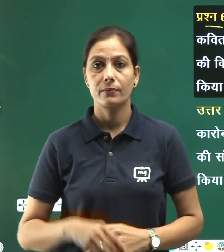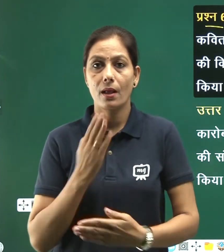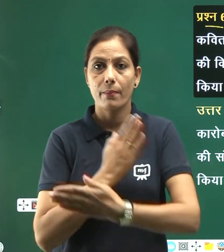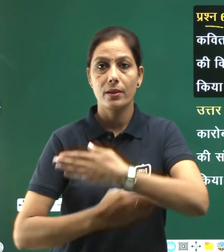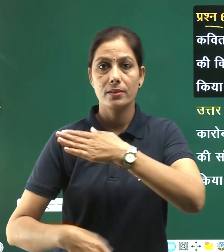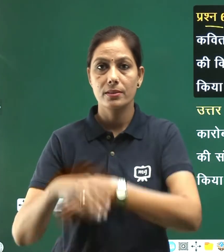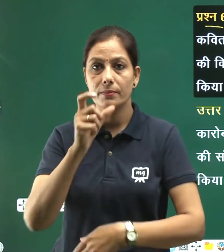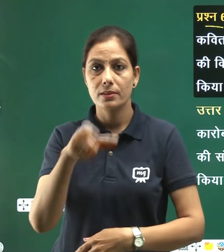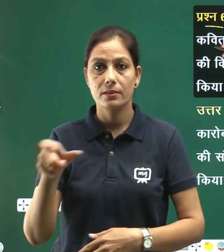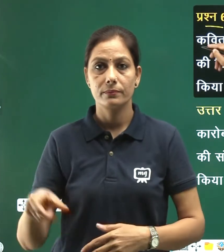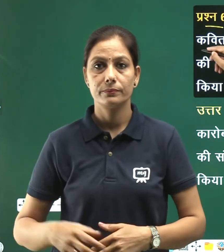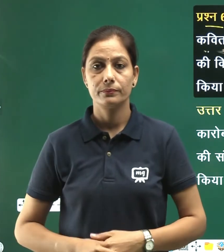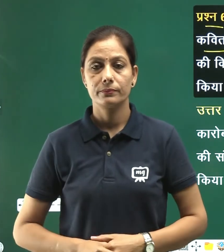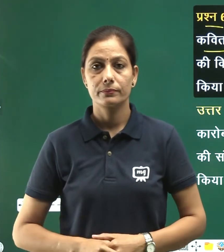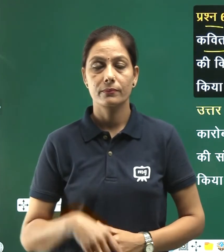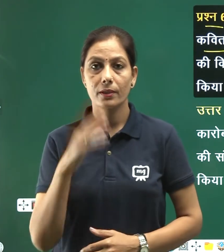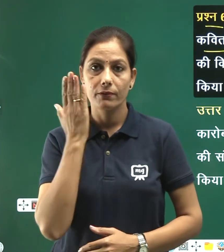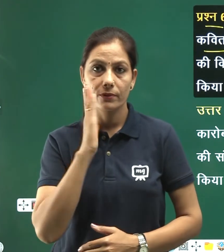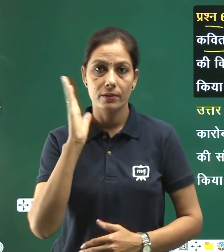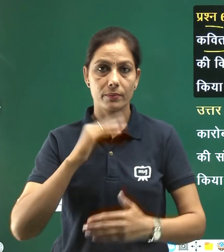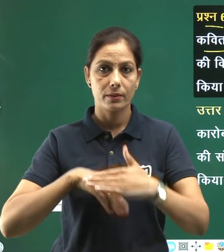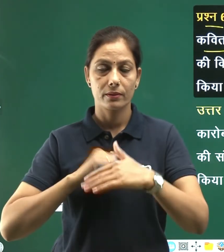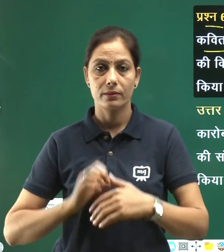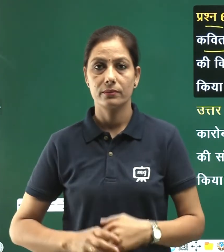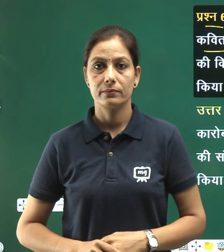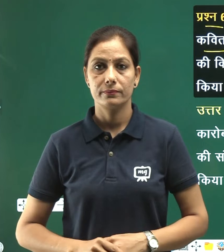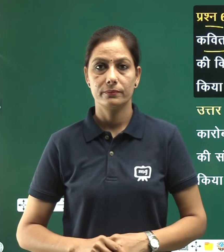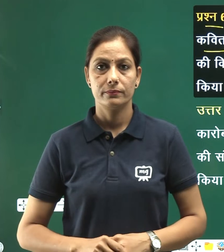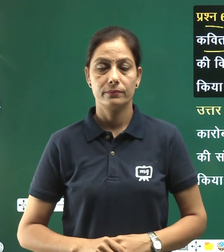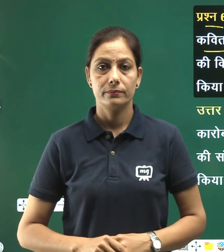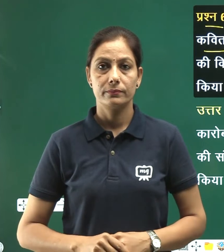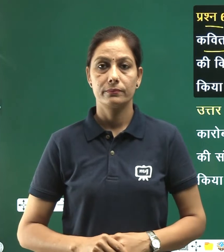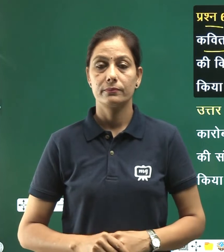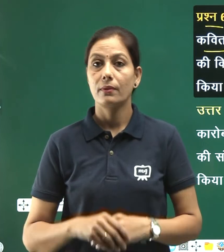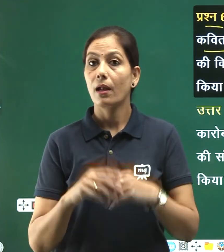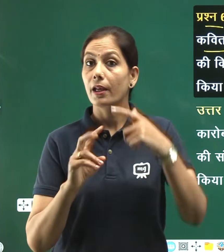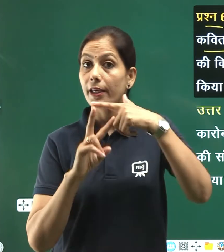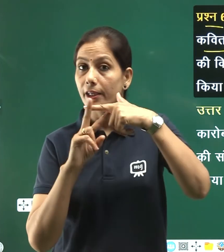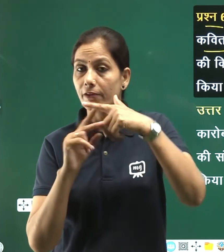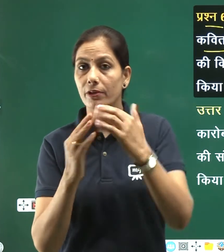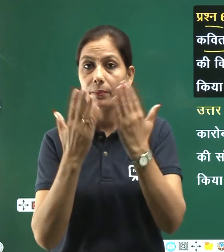अपाहिज कविता में मीडिया के